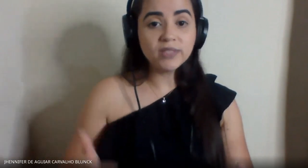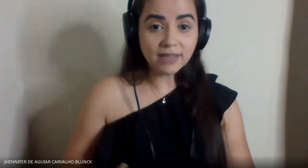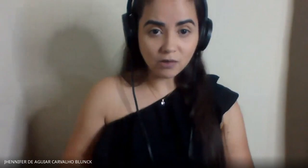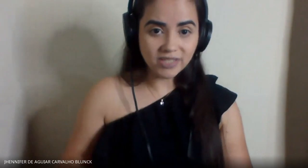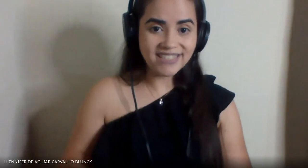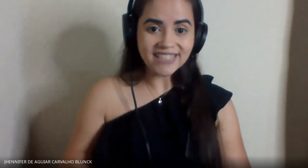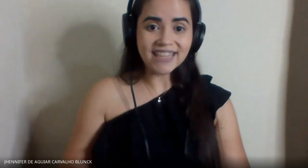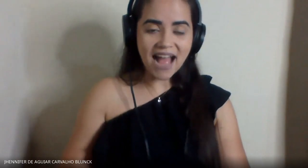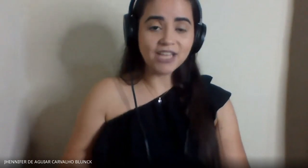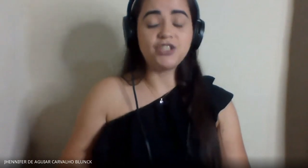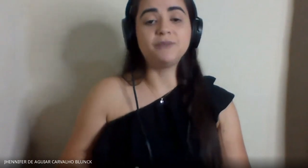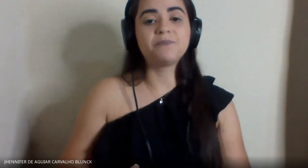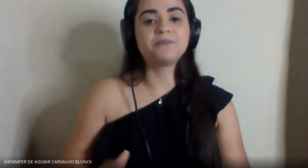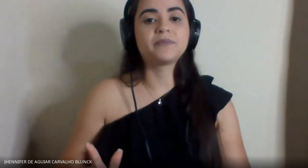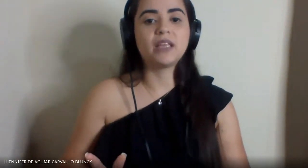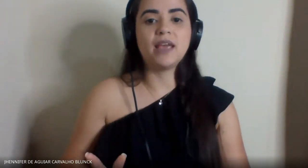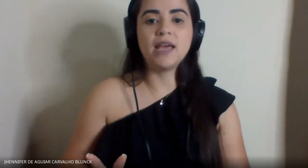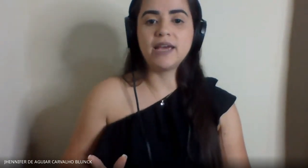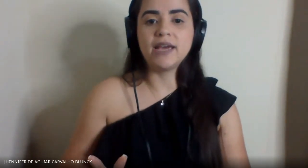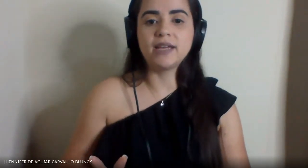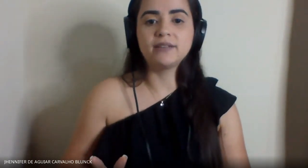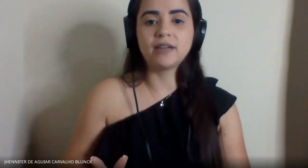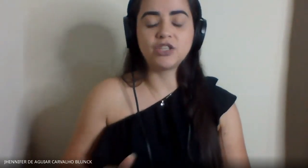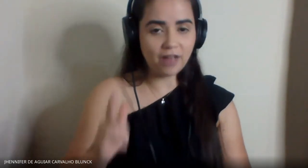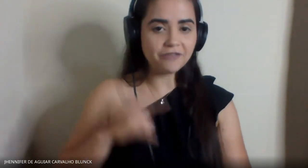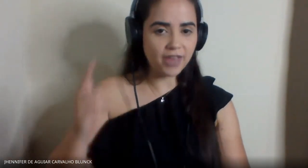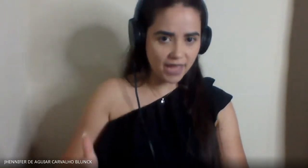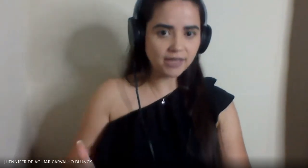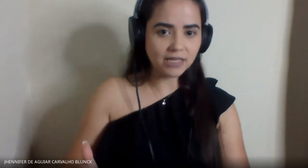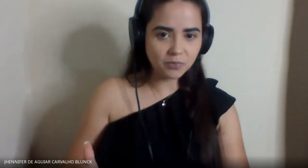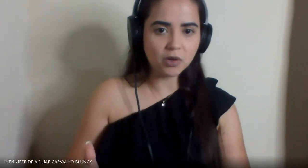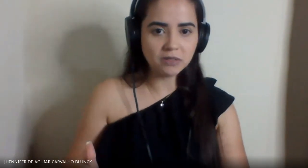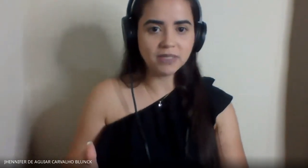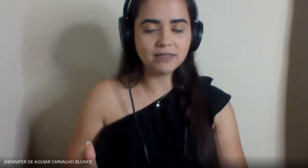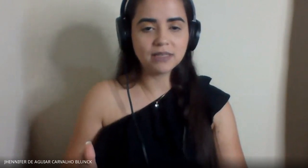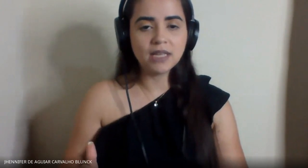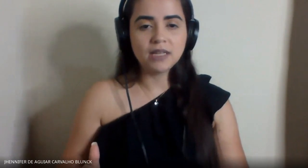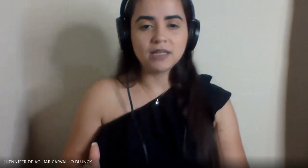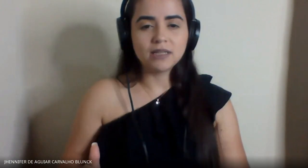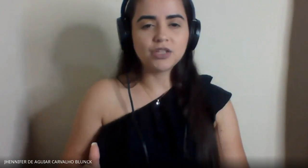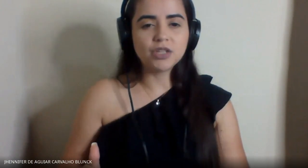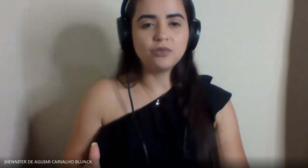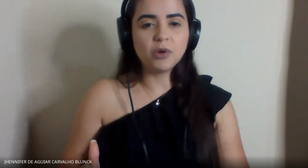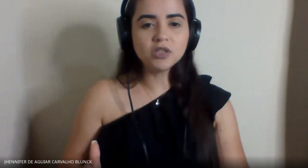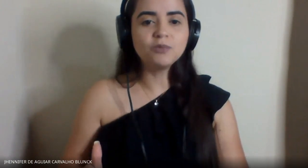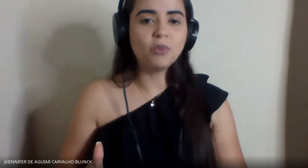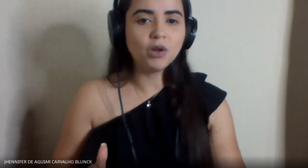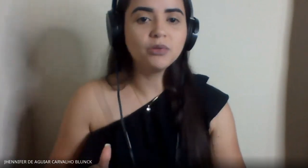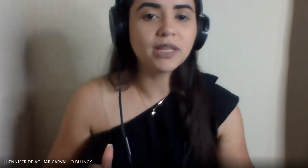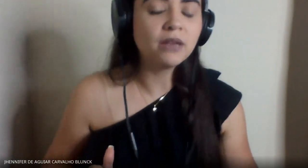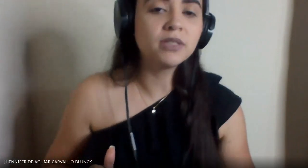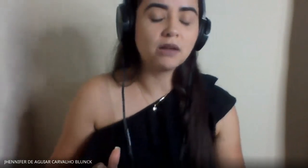O sinal de cidade, a gente vai ver ele nas próximas... Acho que no